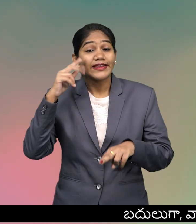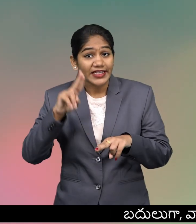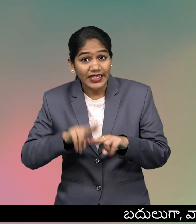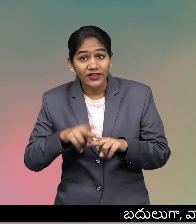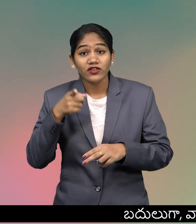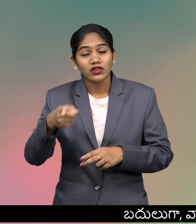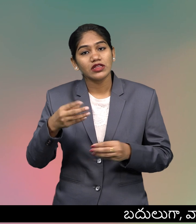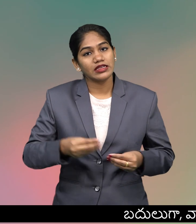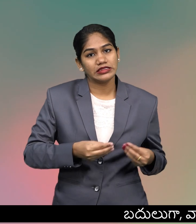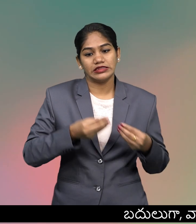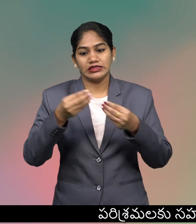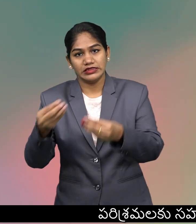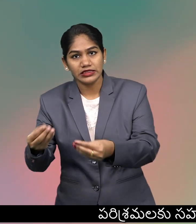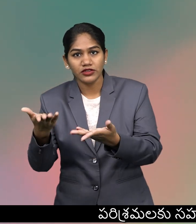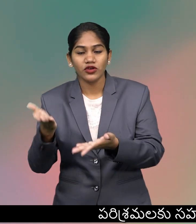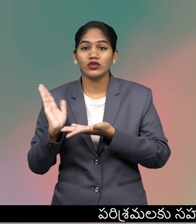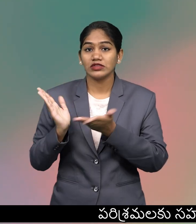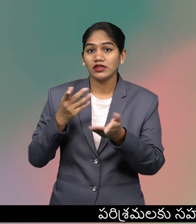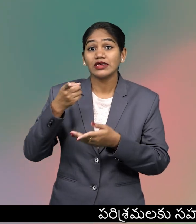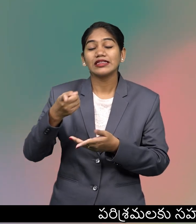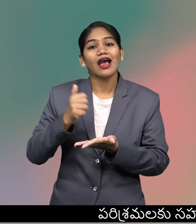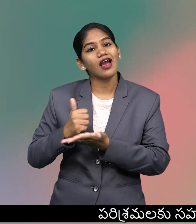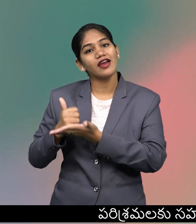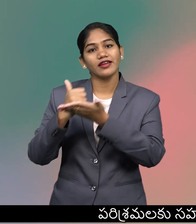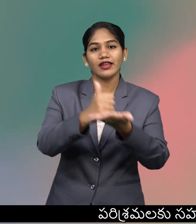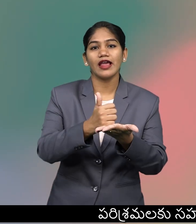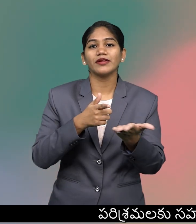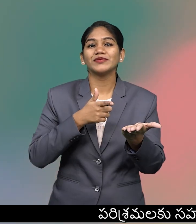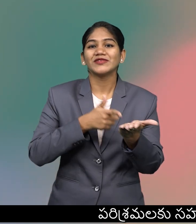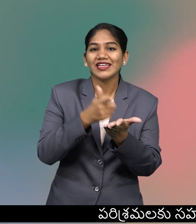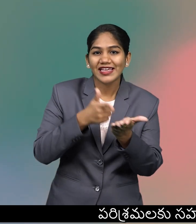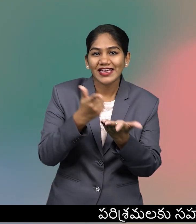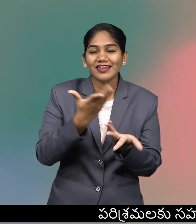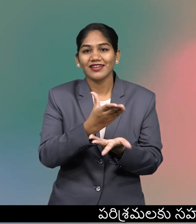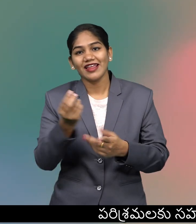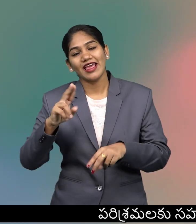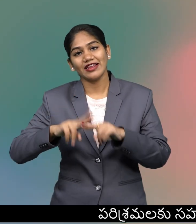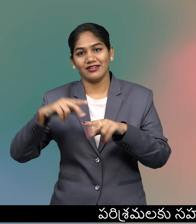బదులుగా వారు వ్యవసాయం మరియు పరిశ్రమలకు సహాయపడే సేవలను అందిస్తారు.